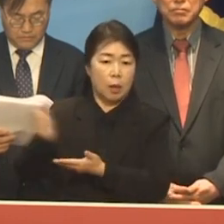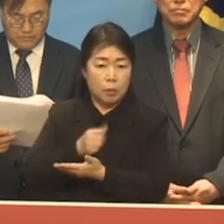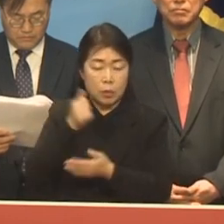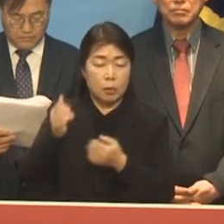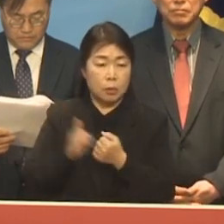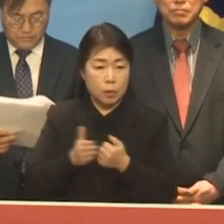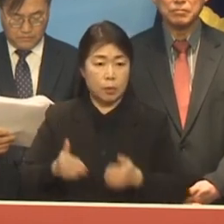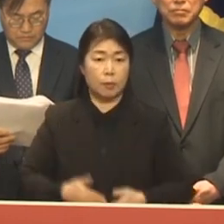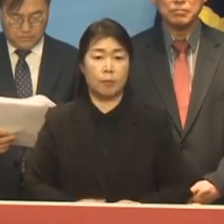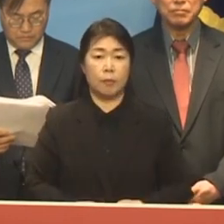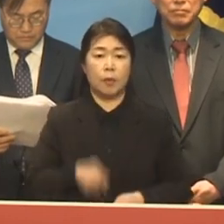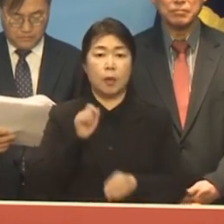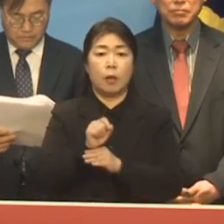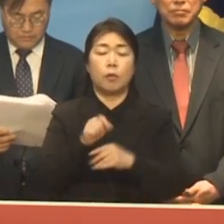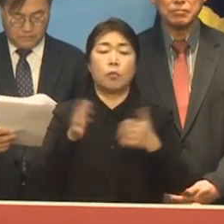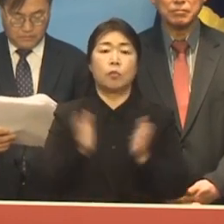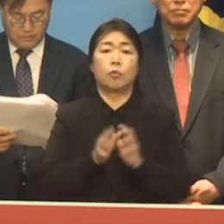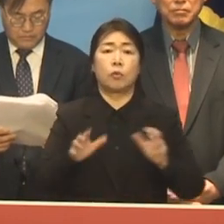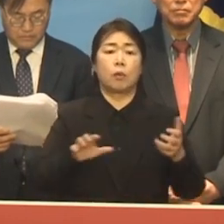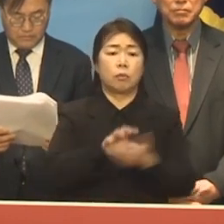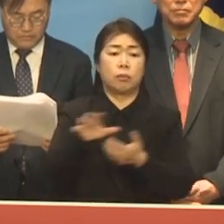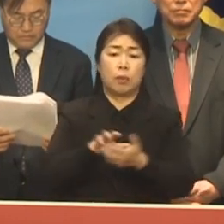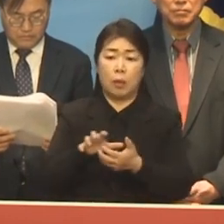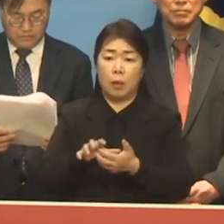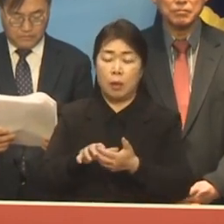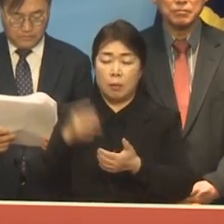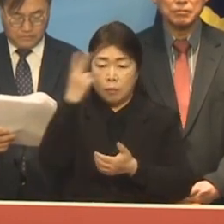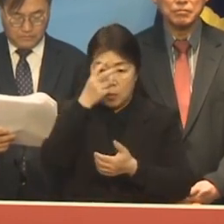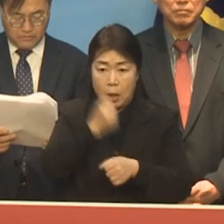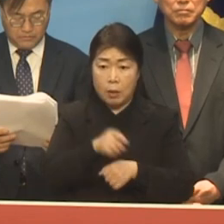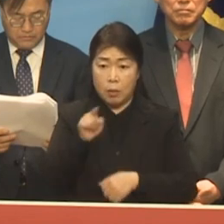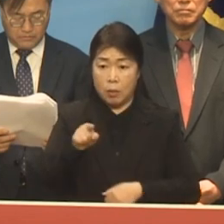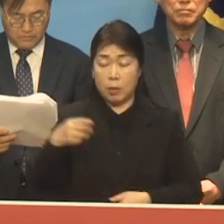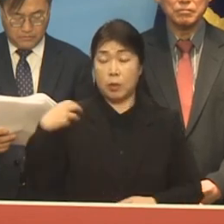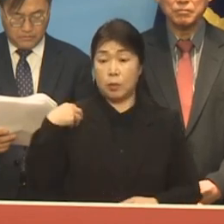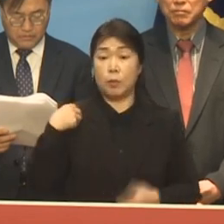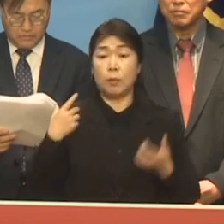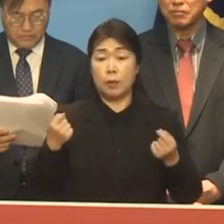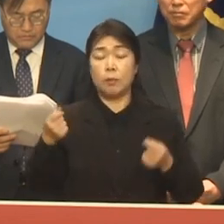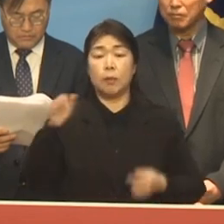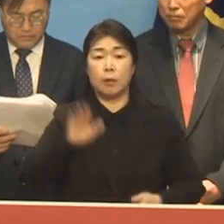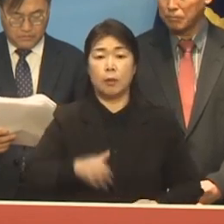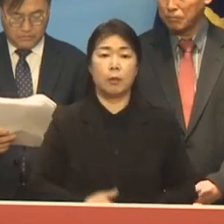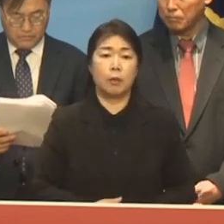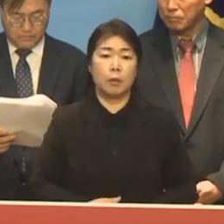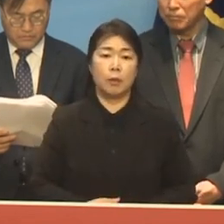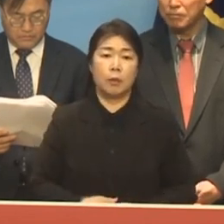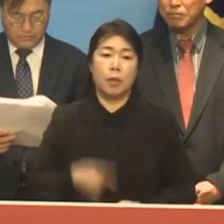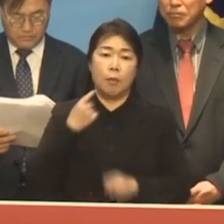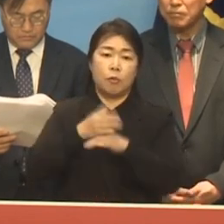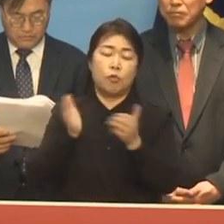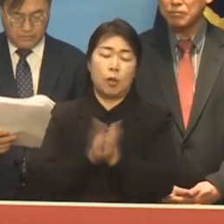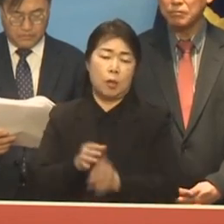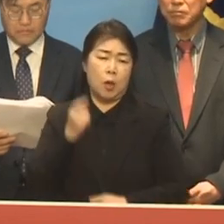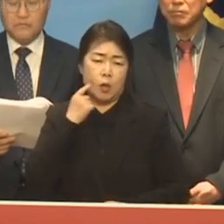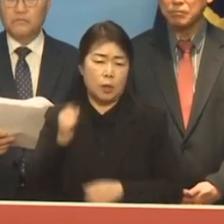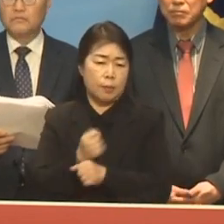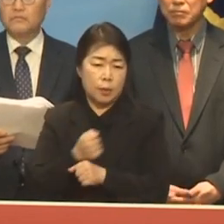국정농단을 규명하는 것이 헌법상 의무임에도 불구하고 민주당은 거짓 조작에 부하